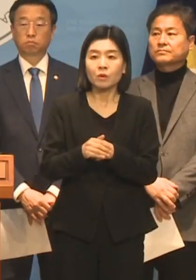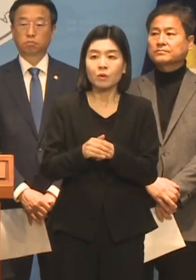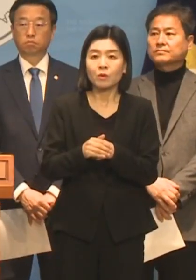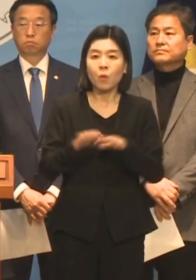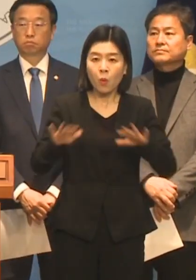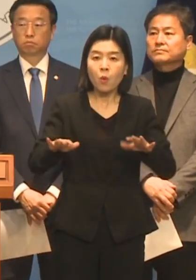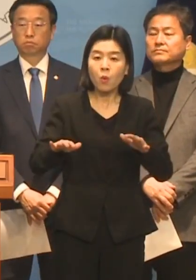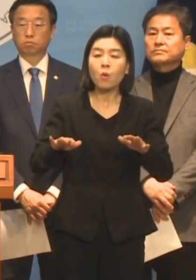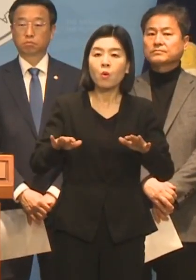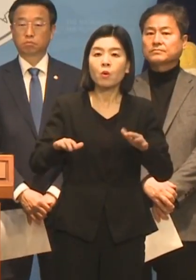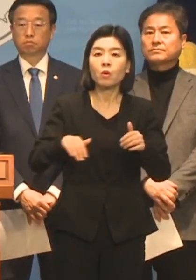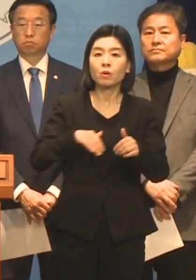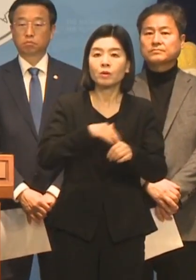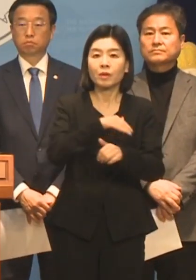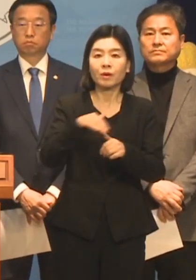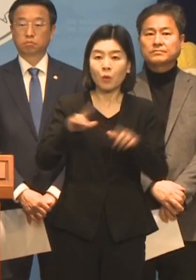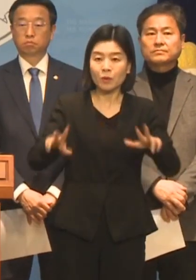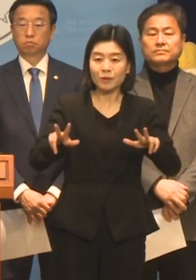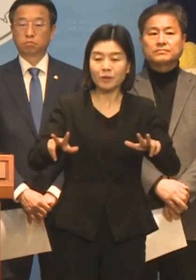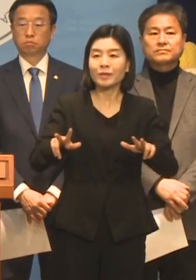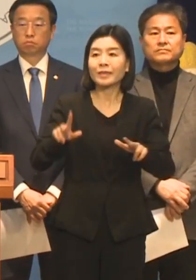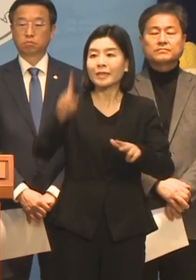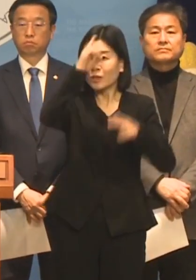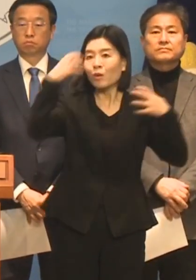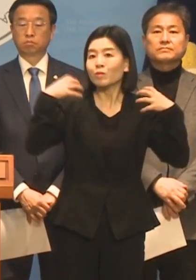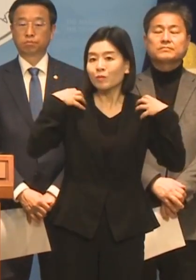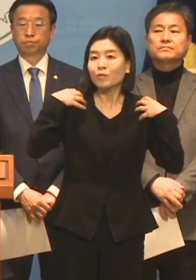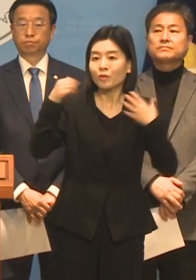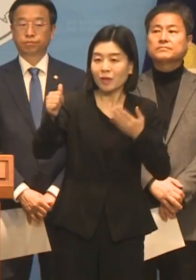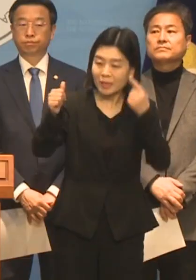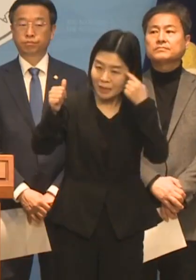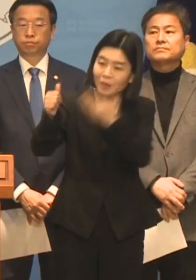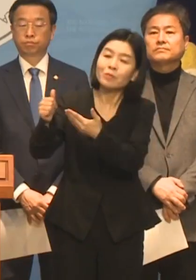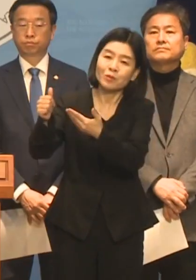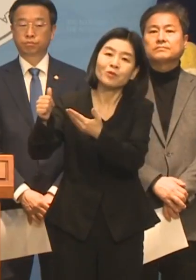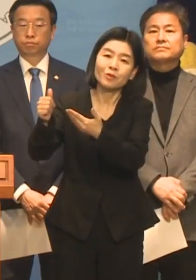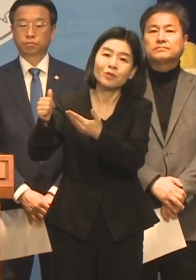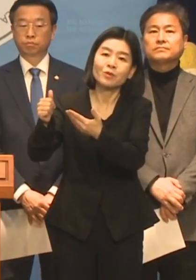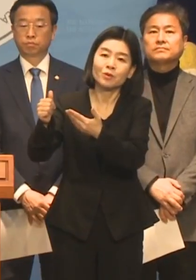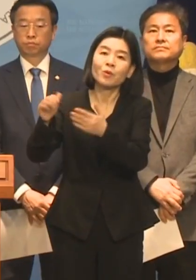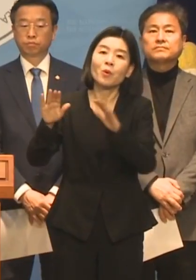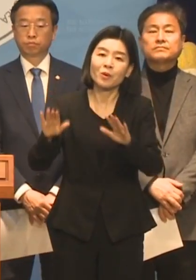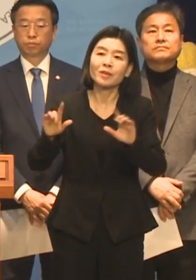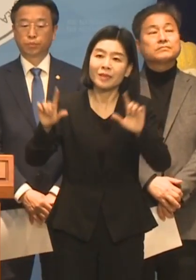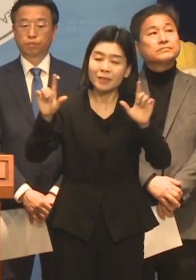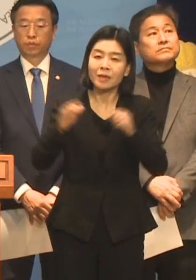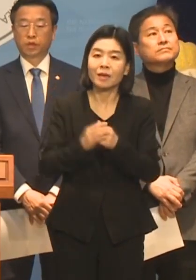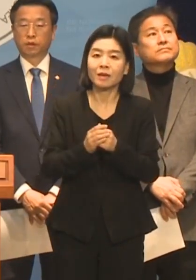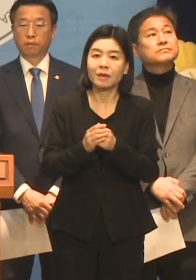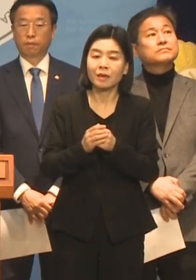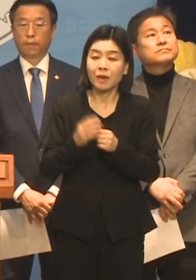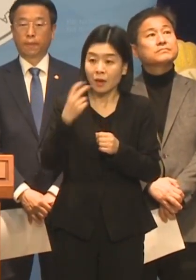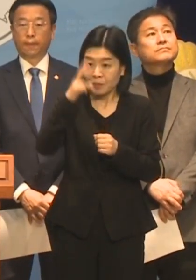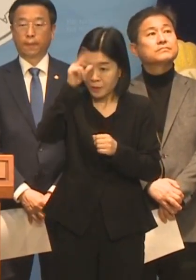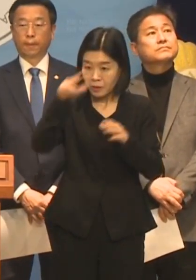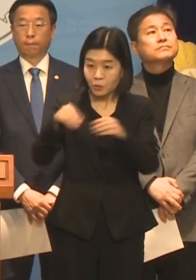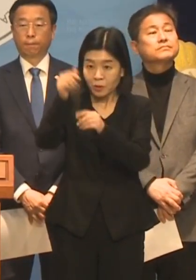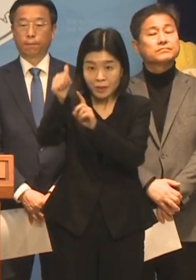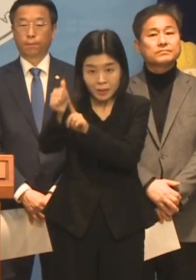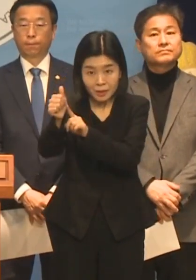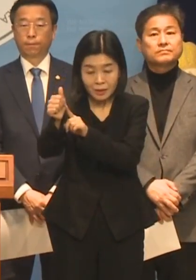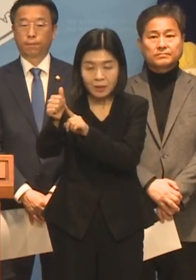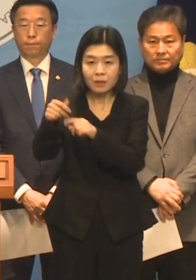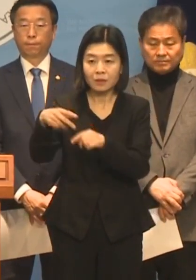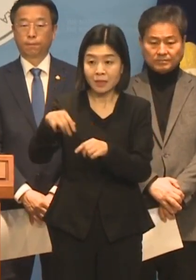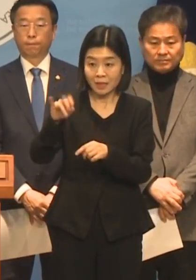물론 대정부를 상대로 한 현안 질의도 있습니다만 관련해서 심우정 검찰총장이 이 과정에서